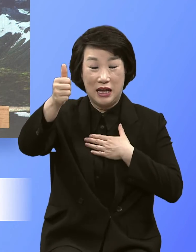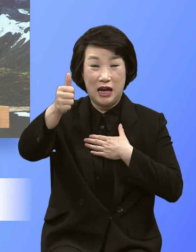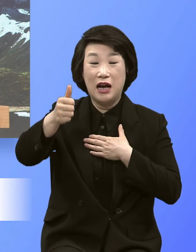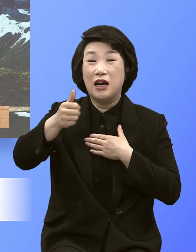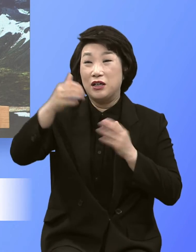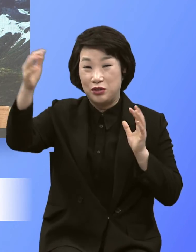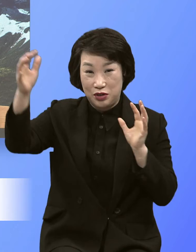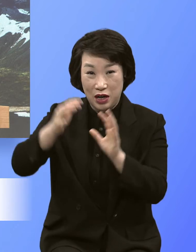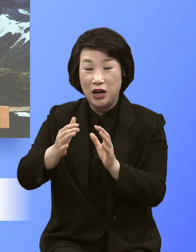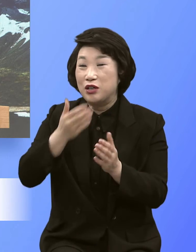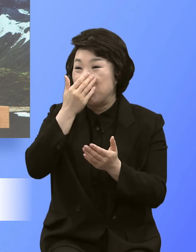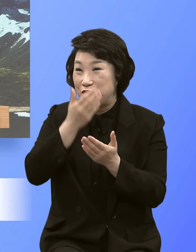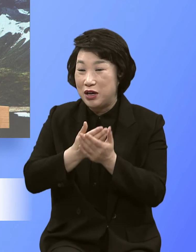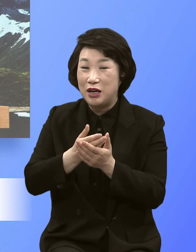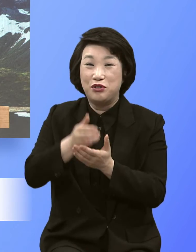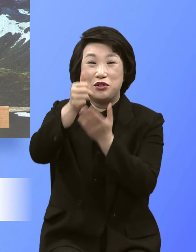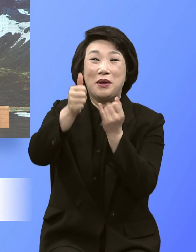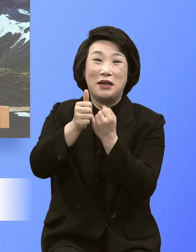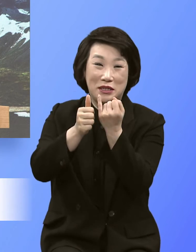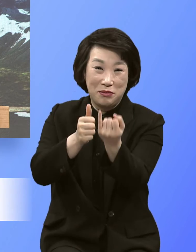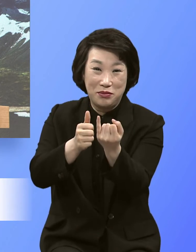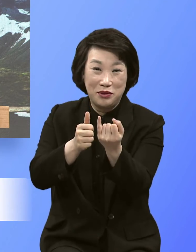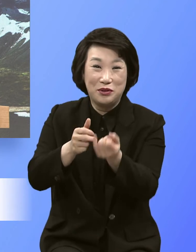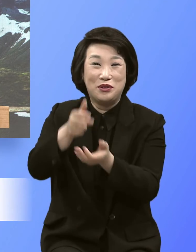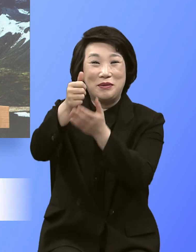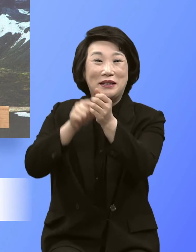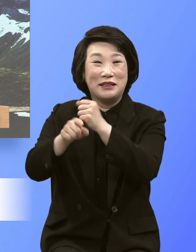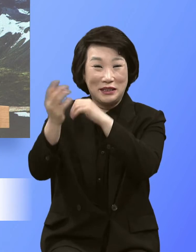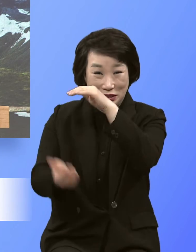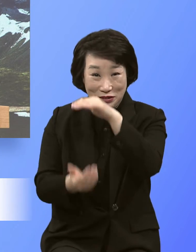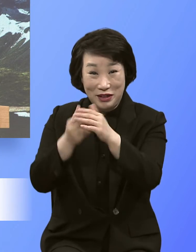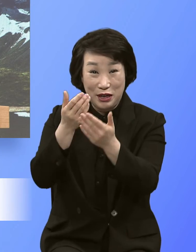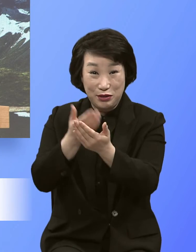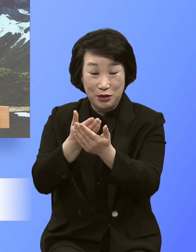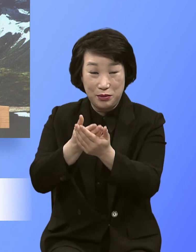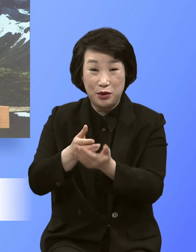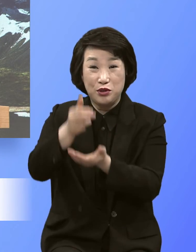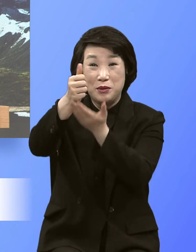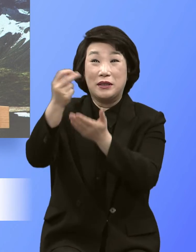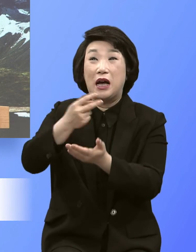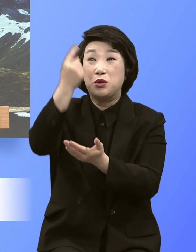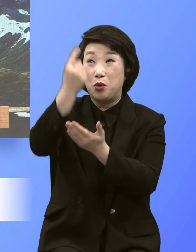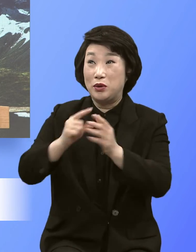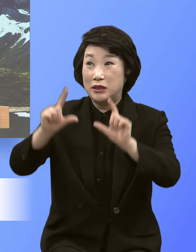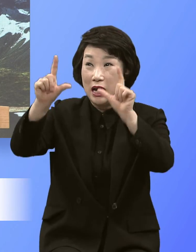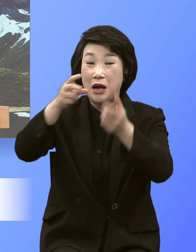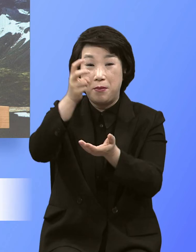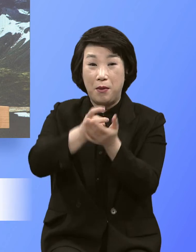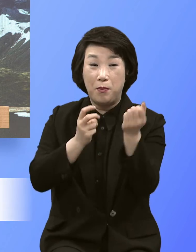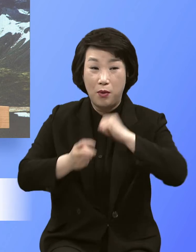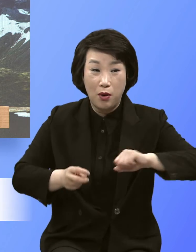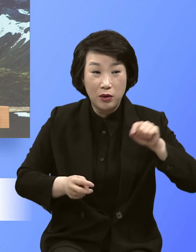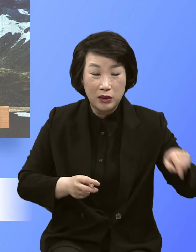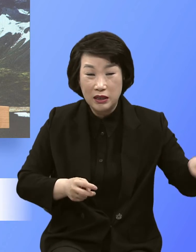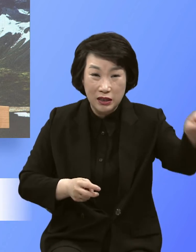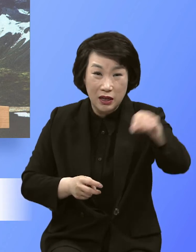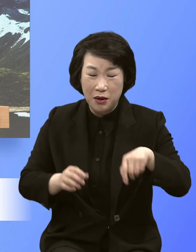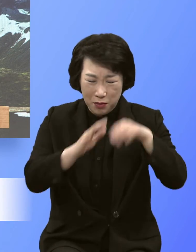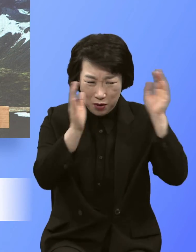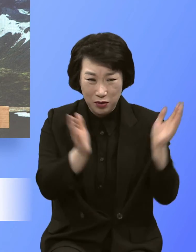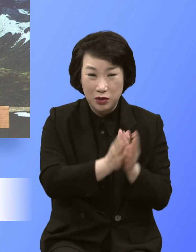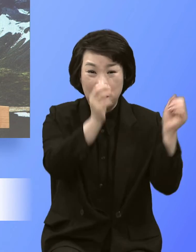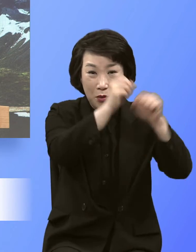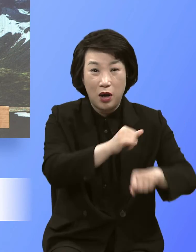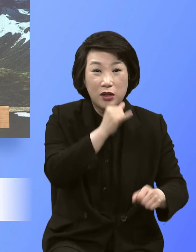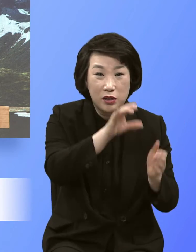위대한 신부로서의 뜻을 이루게 도와주시옵시고, 주님 재림의 날 질서 파괴범들이 다